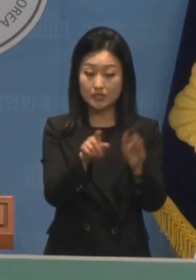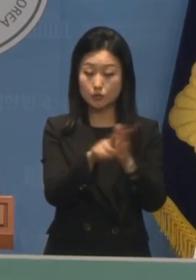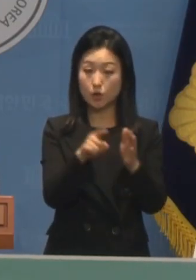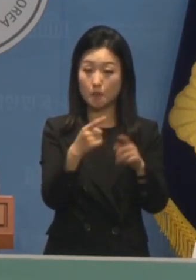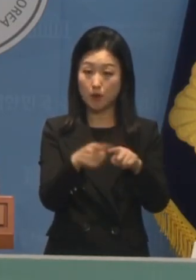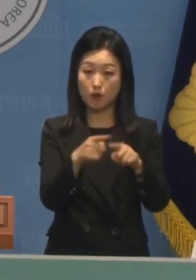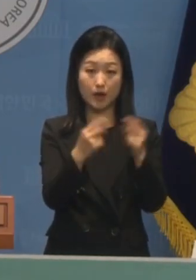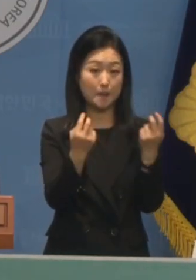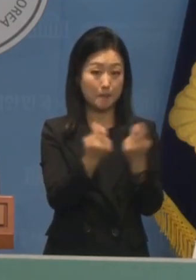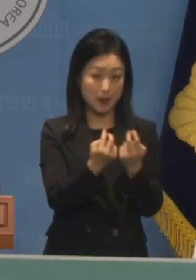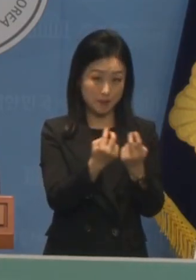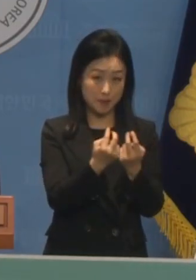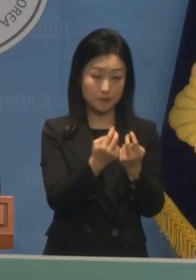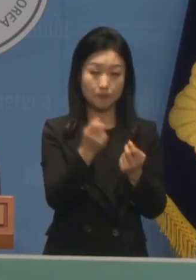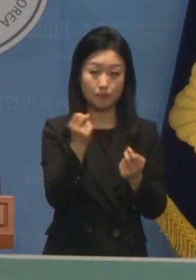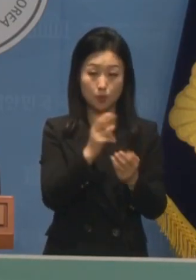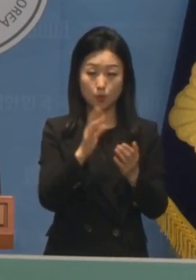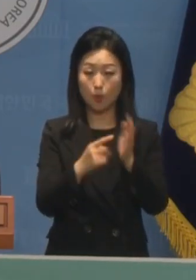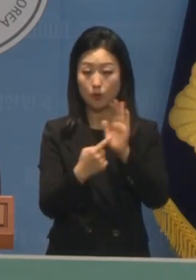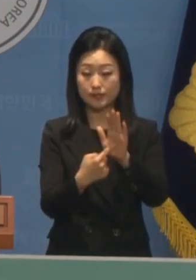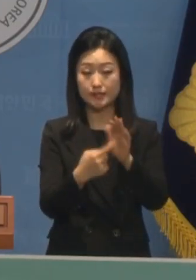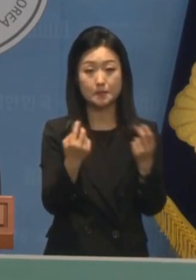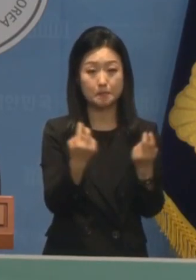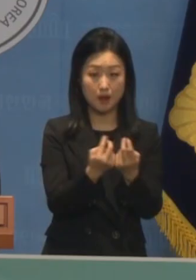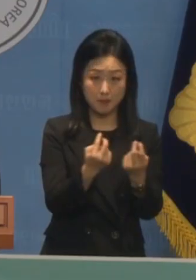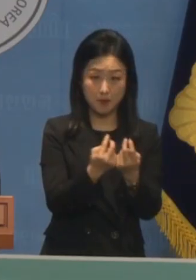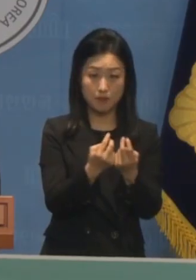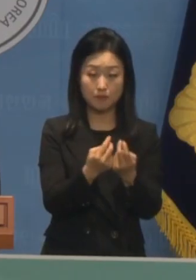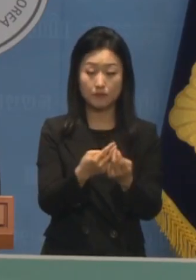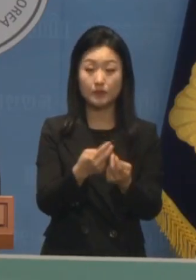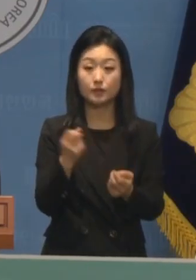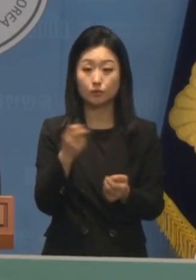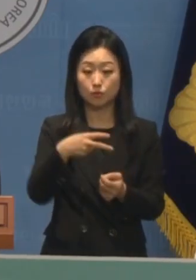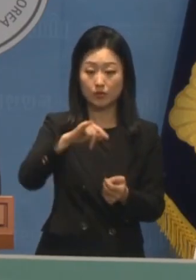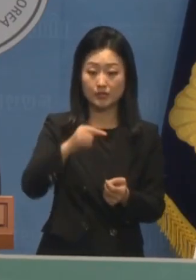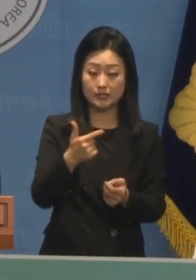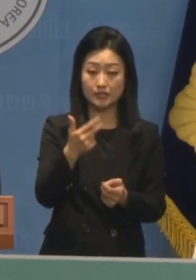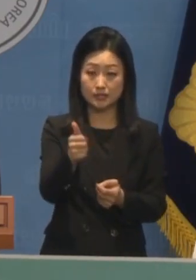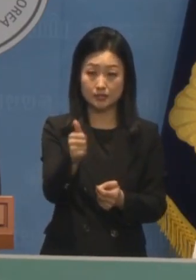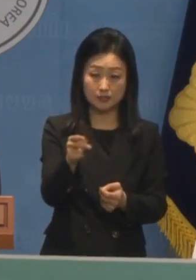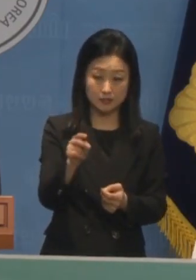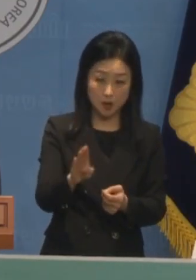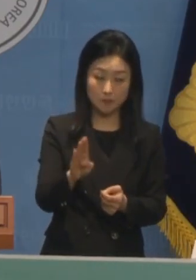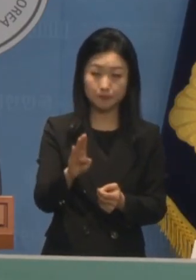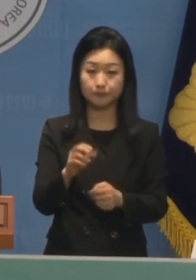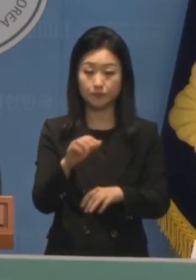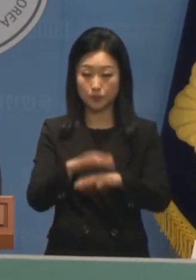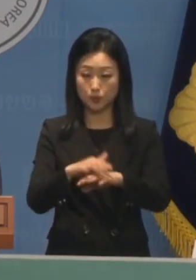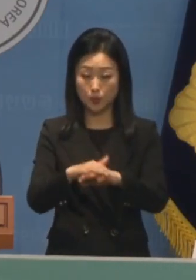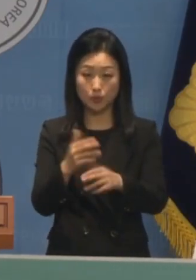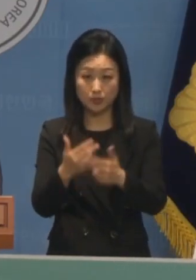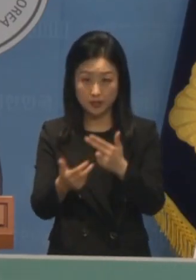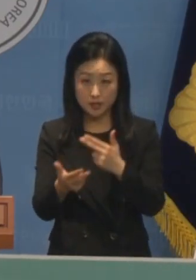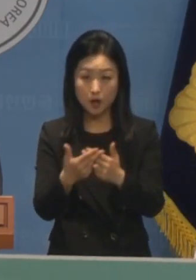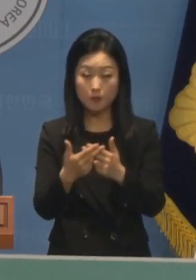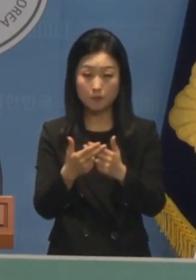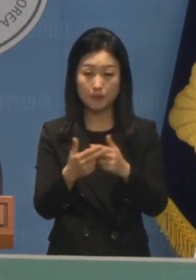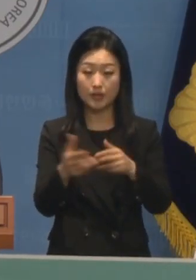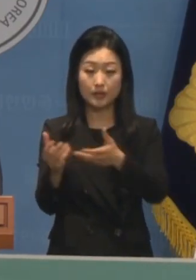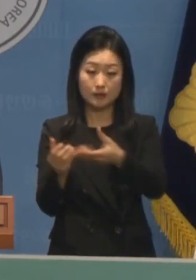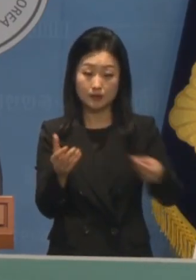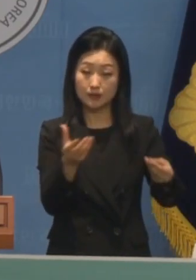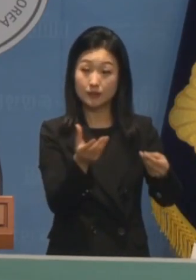방법 개발과 공시제도를 마련하고 신협과 농협 등이 사회연대경제조직에 여신 등을 제공할 수 있는